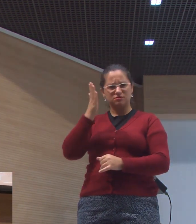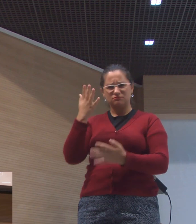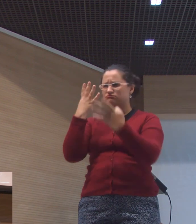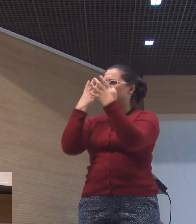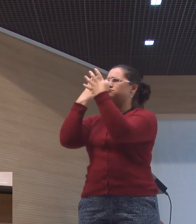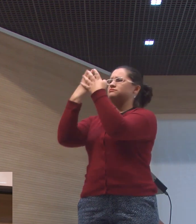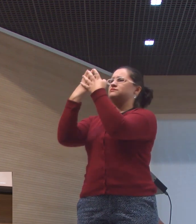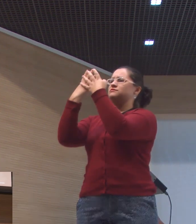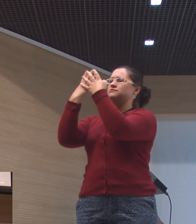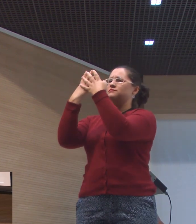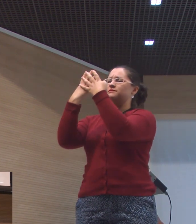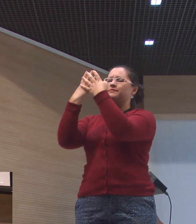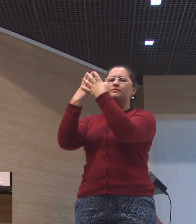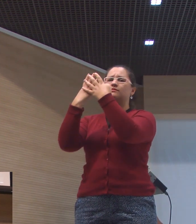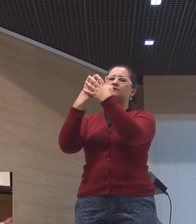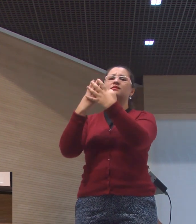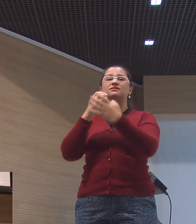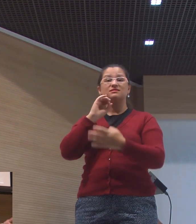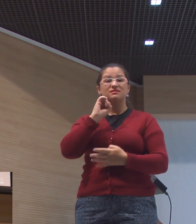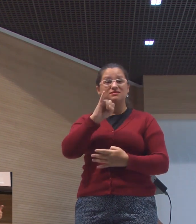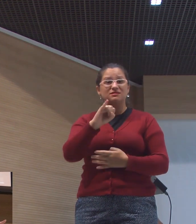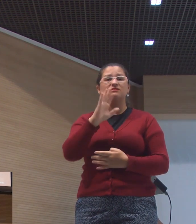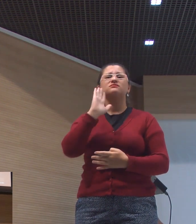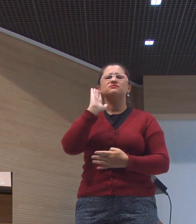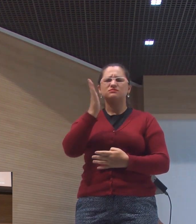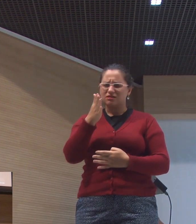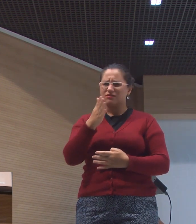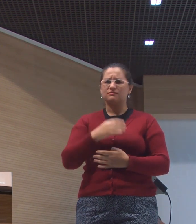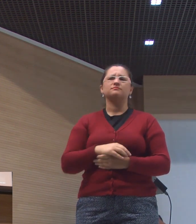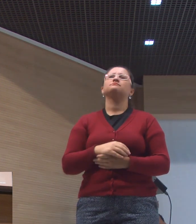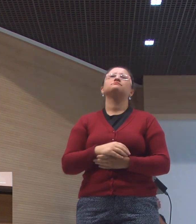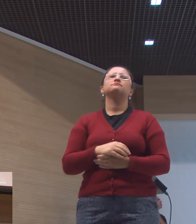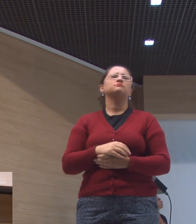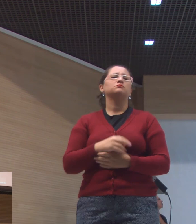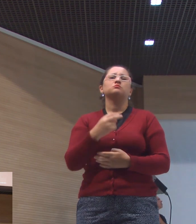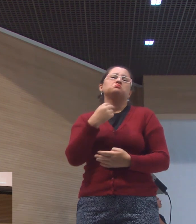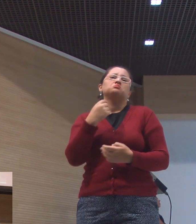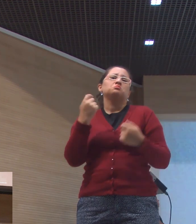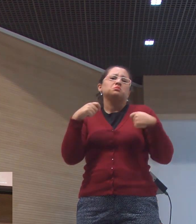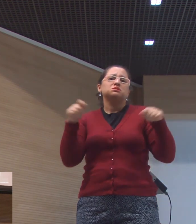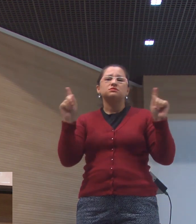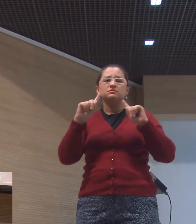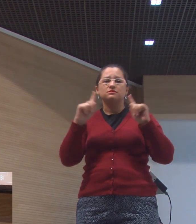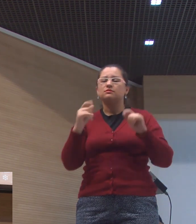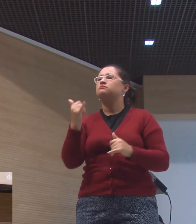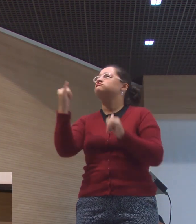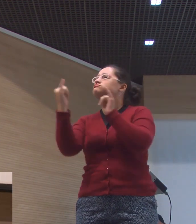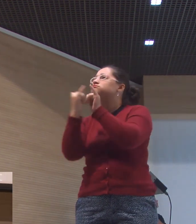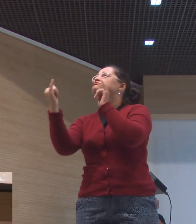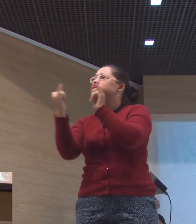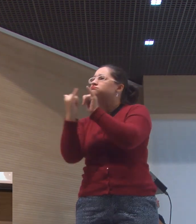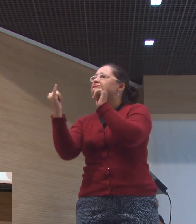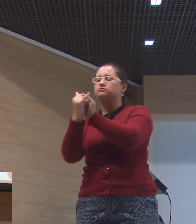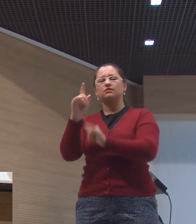abandonou, você não tem que ficar pedindo perdão de novo. Já está perdoado, já está no esquecimento divino, está debaixo do sangue de